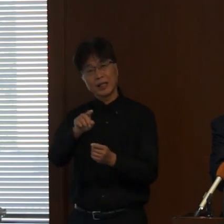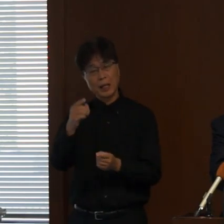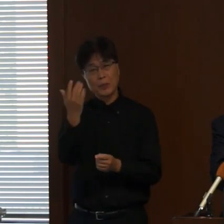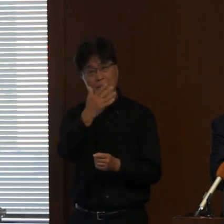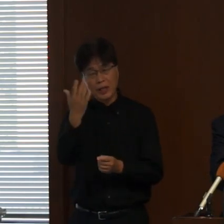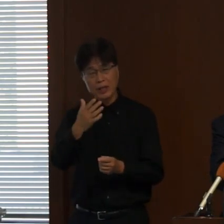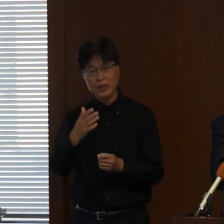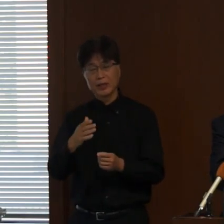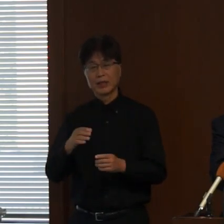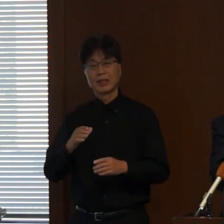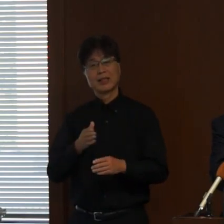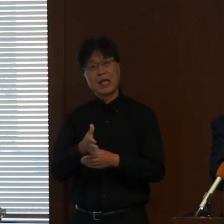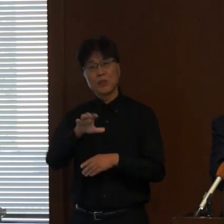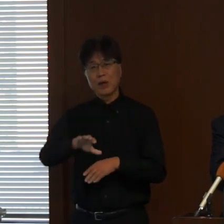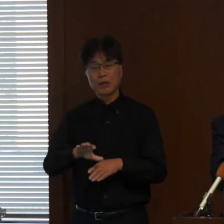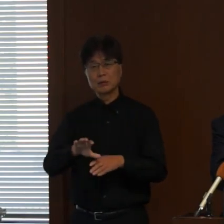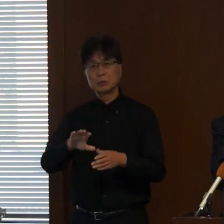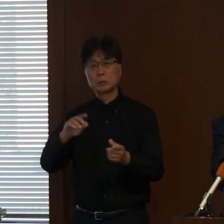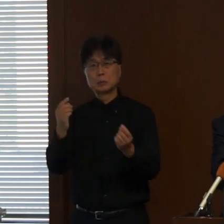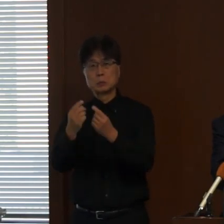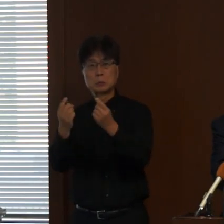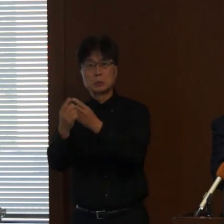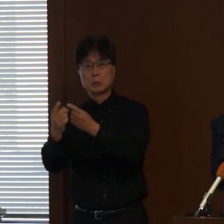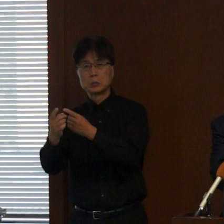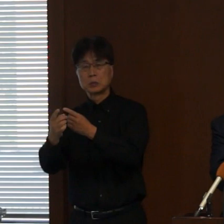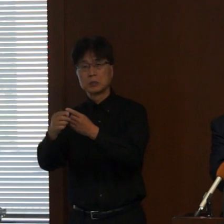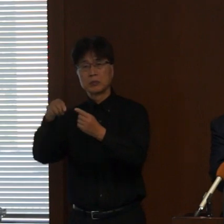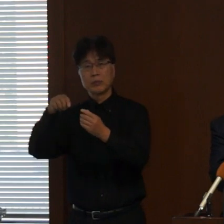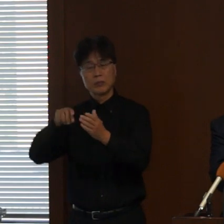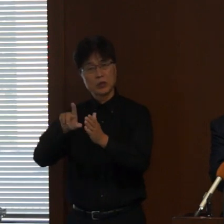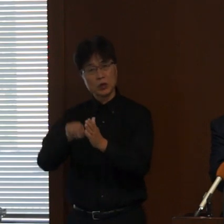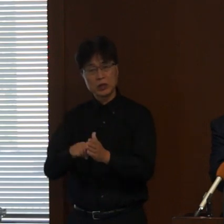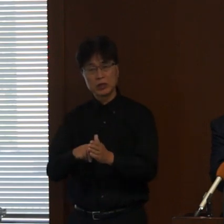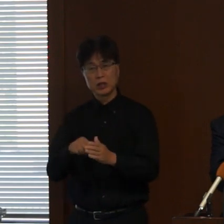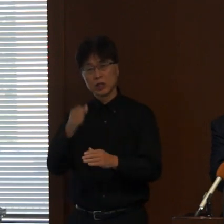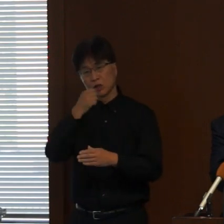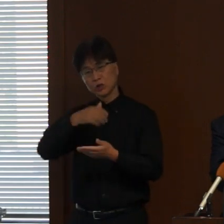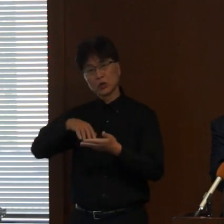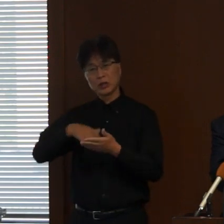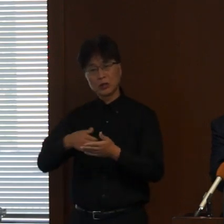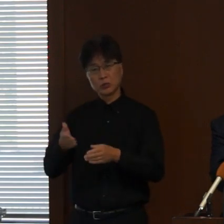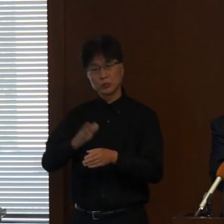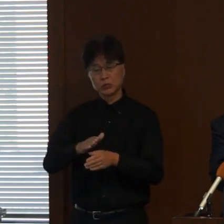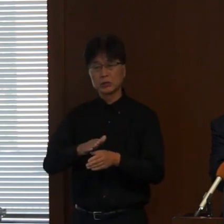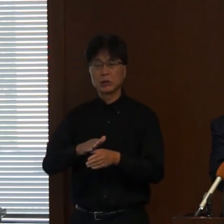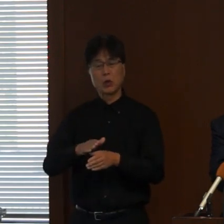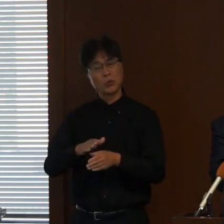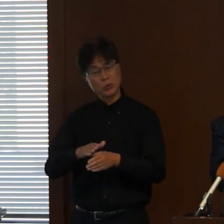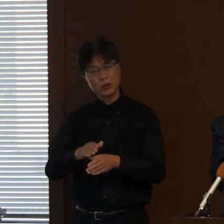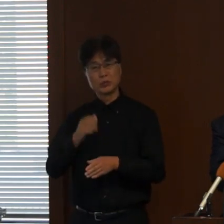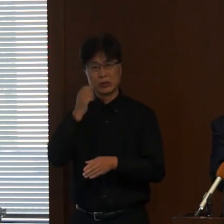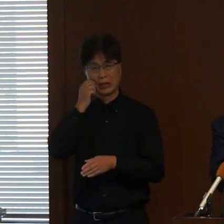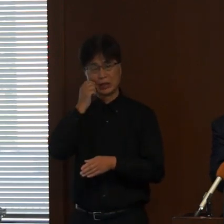場も動いている中で、予算を作るっていうのは非常に厳しいです。ですから4月の先月もそう